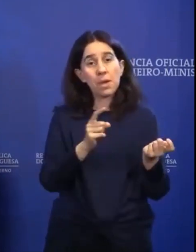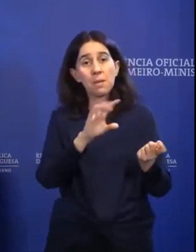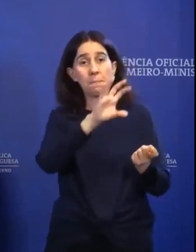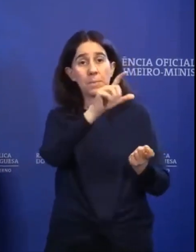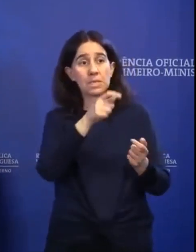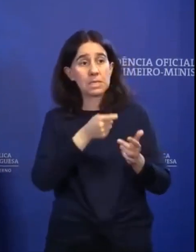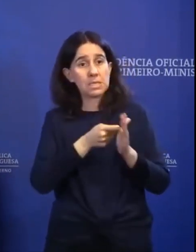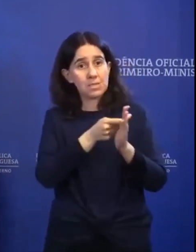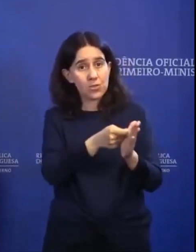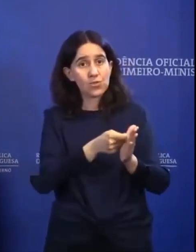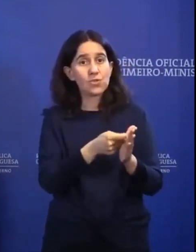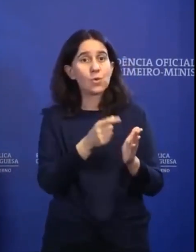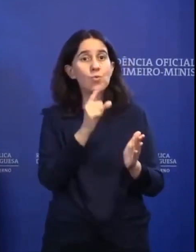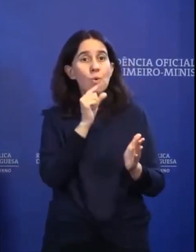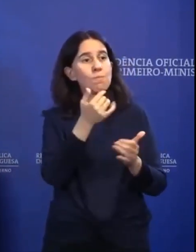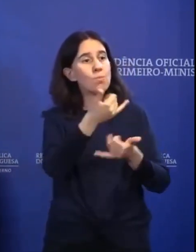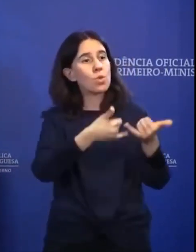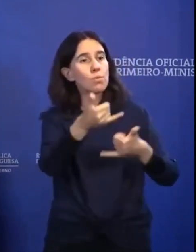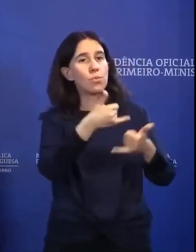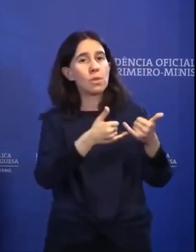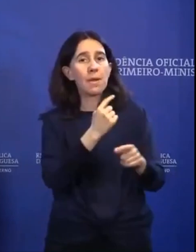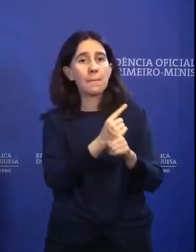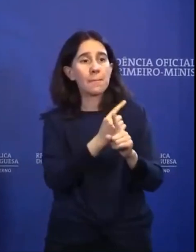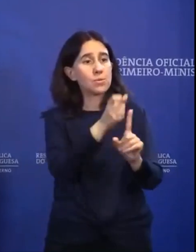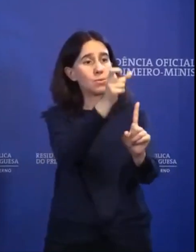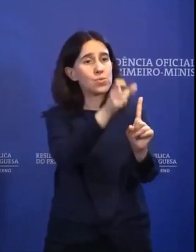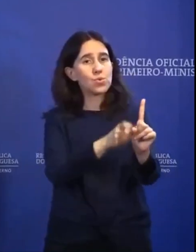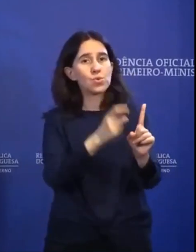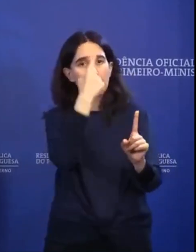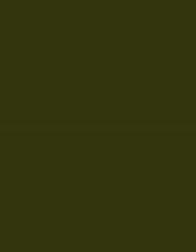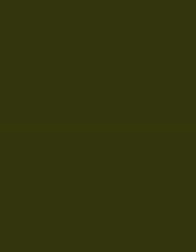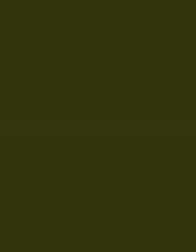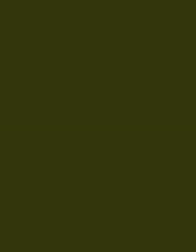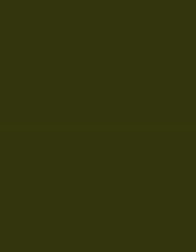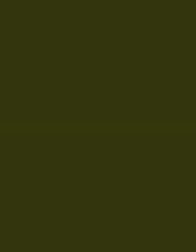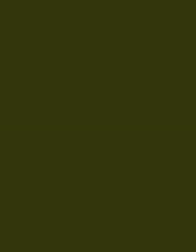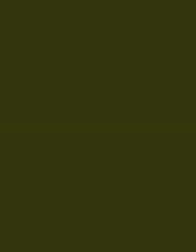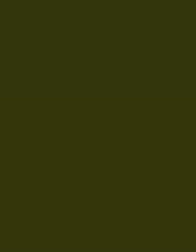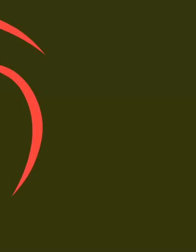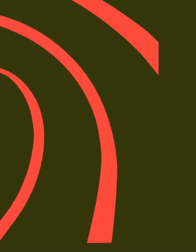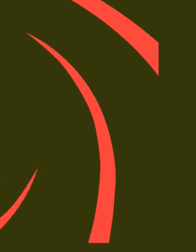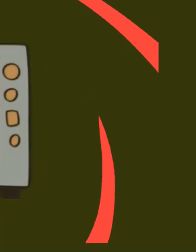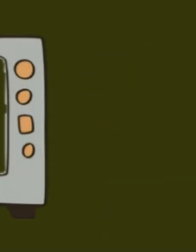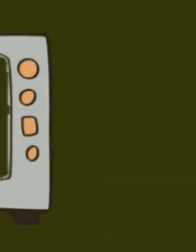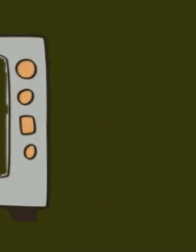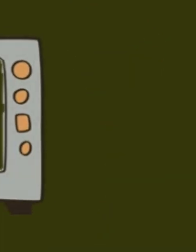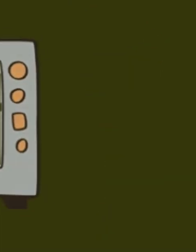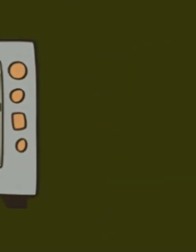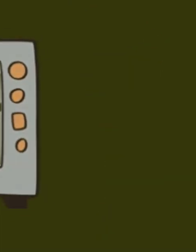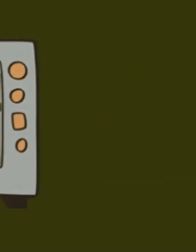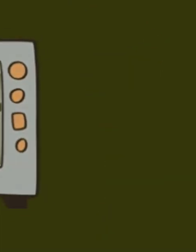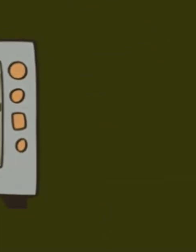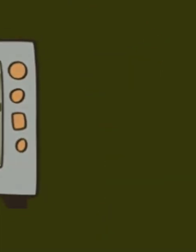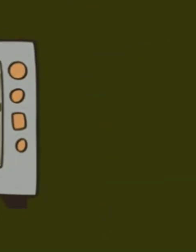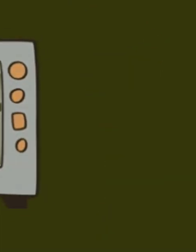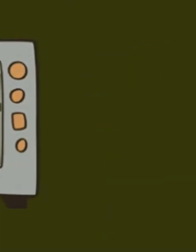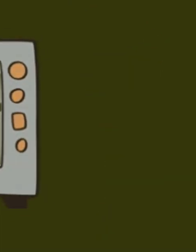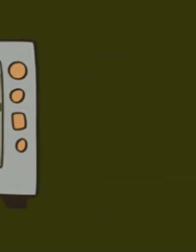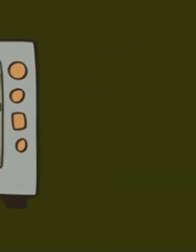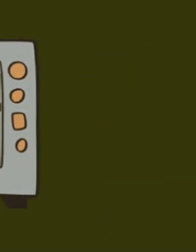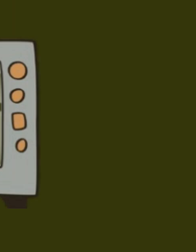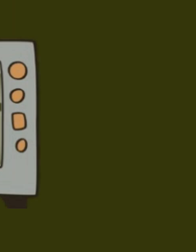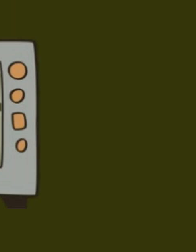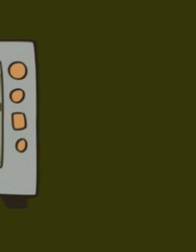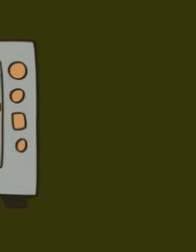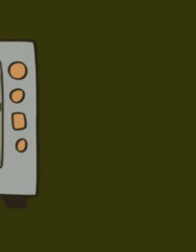insistem em ir mudando de números e mantendo pessoas com o mesmo perfil e e